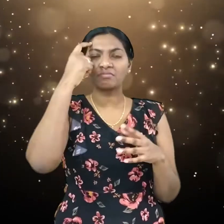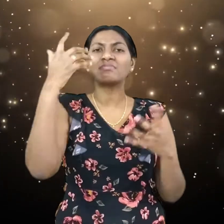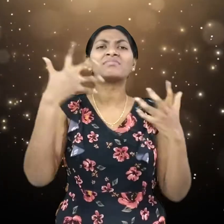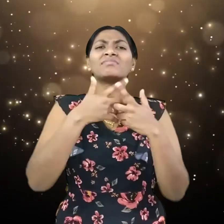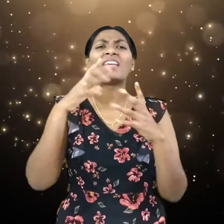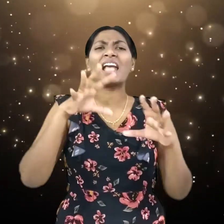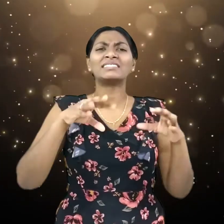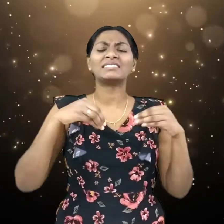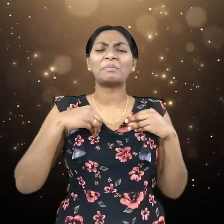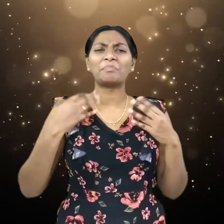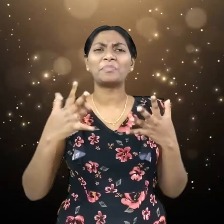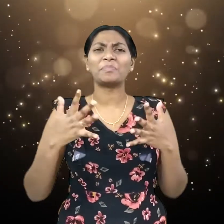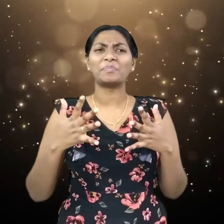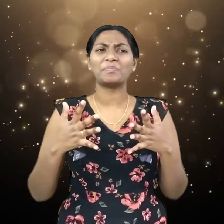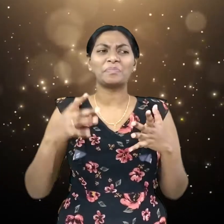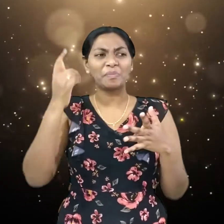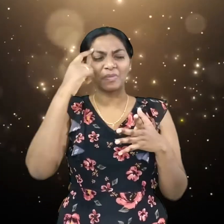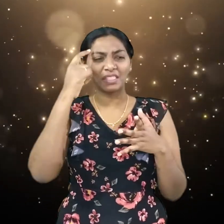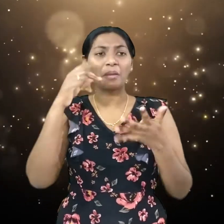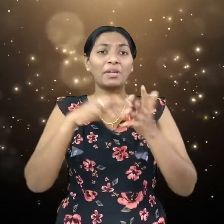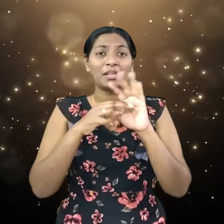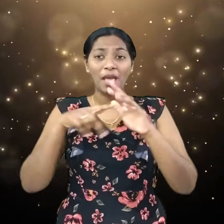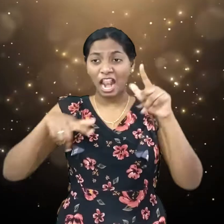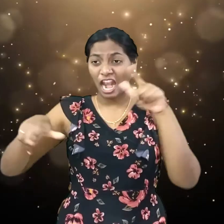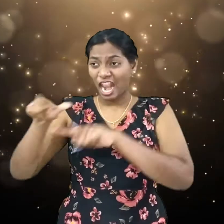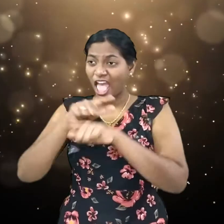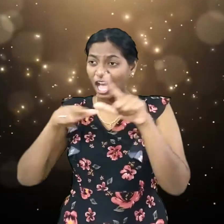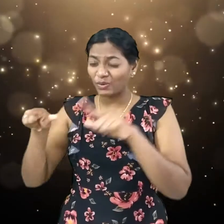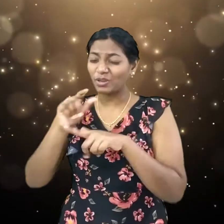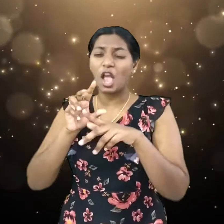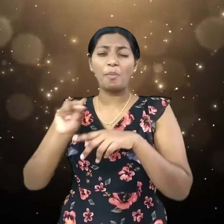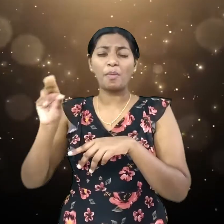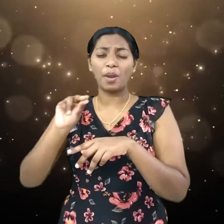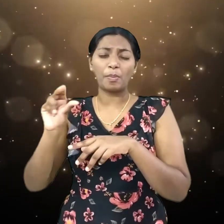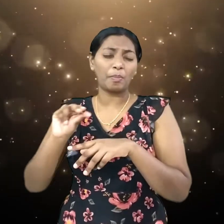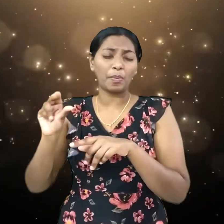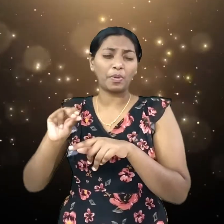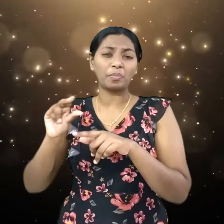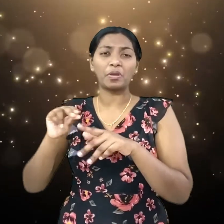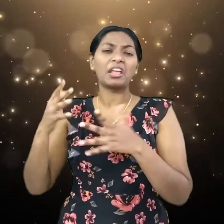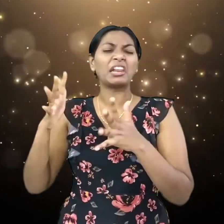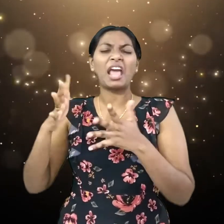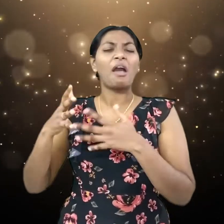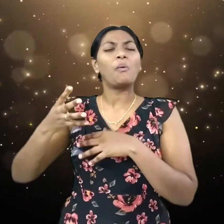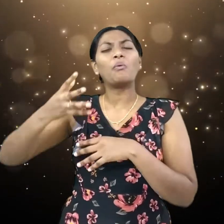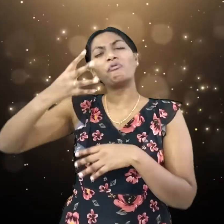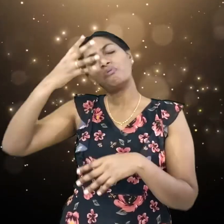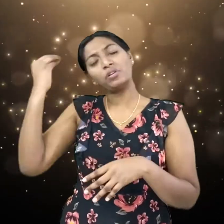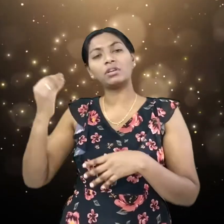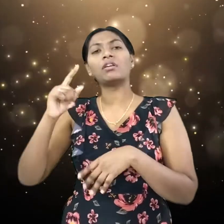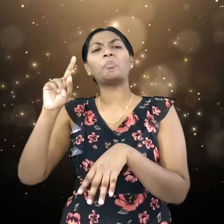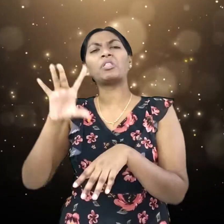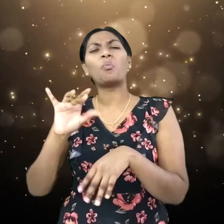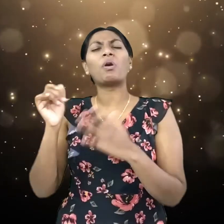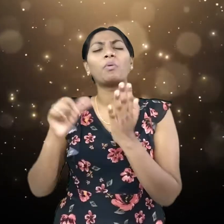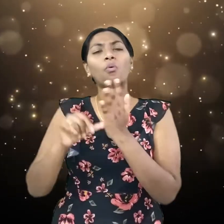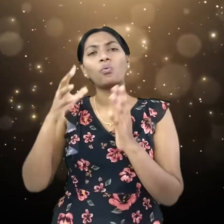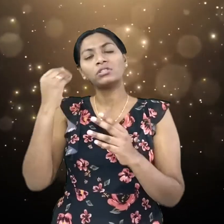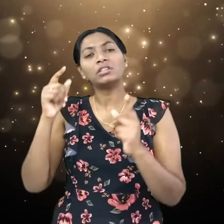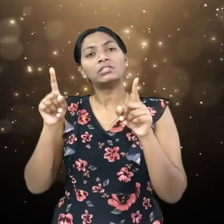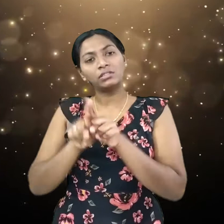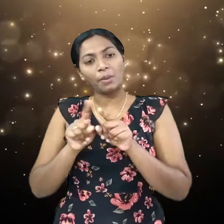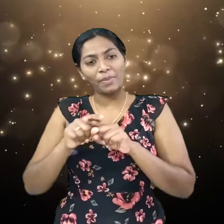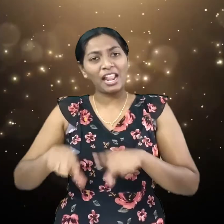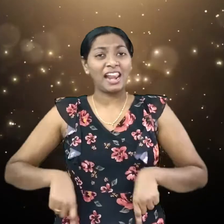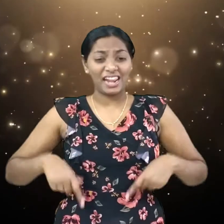दिमाग उन चीजों को समझ नहीं सकता। होता ना कि आप एक भाषा बहुत दिनों तक ना बोलो तो वो भाषा दोबारा कोई बोले तो समझ में नहीं आती, तो वैसे ये सारी